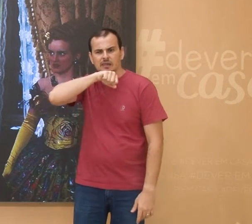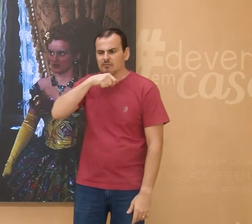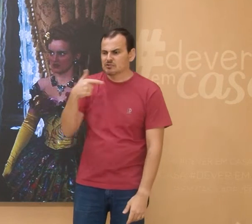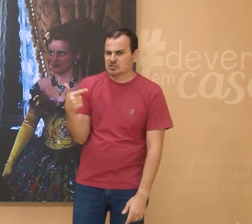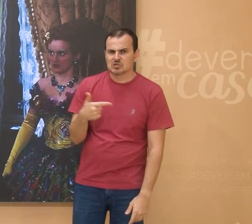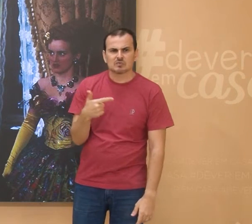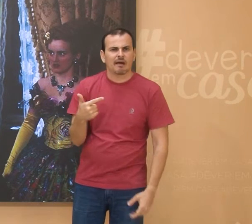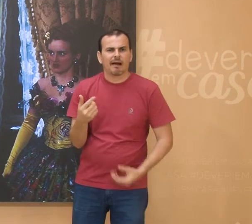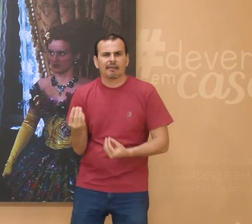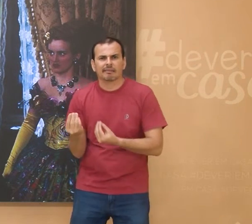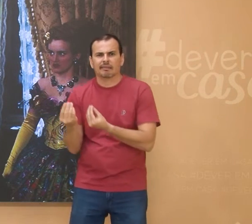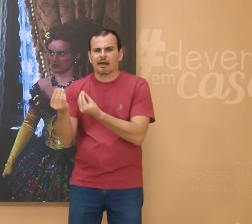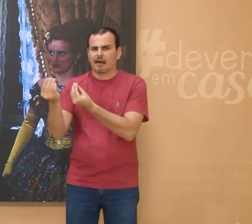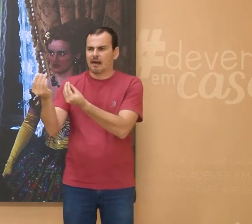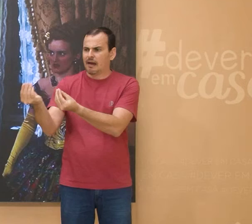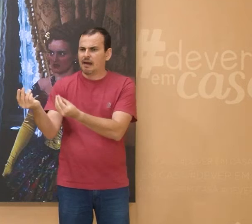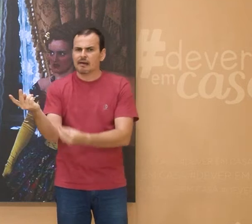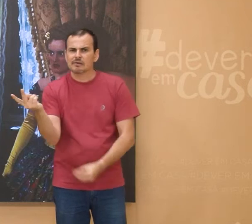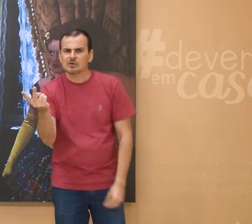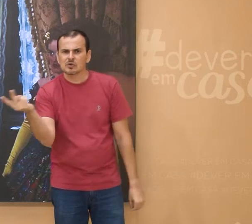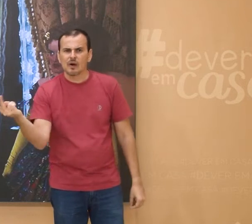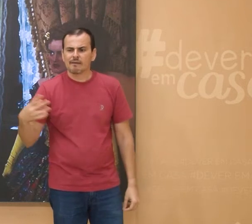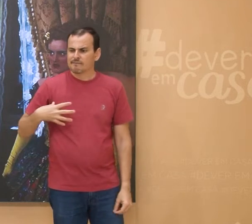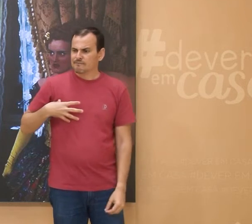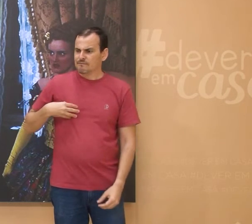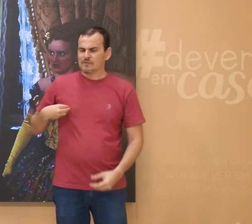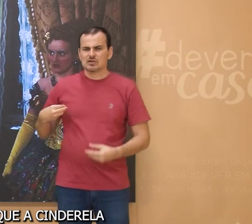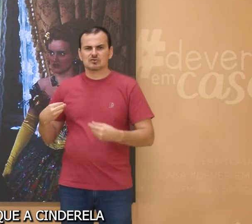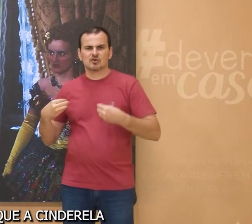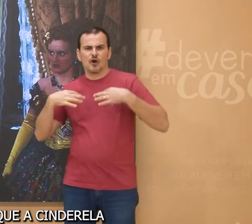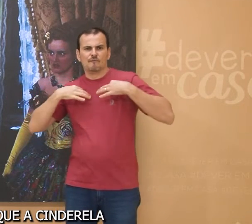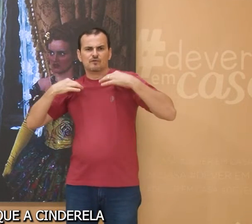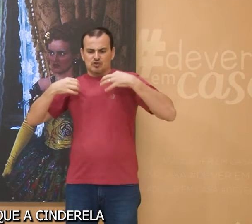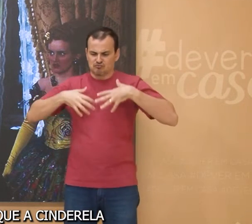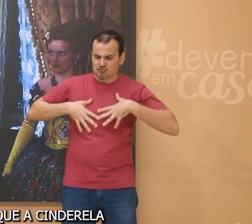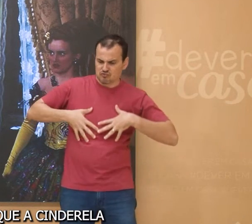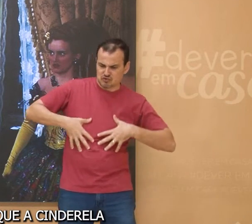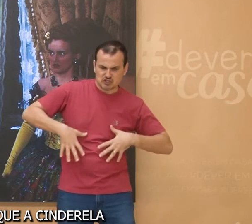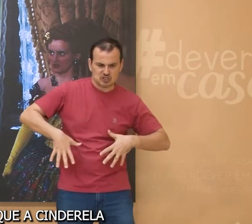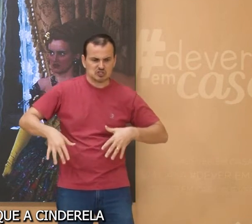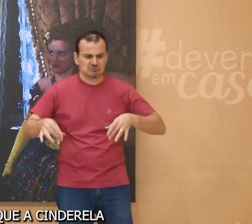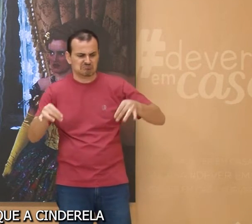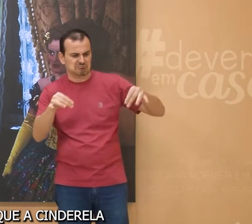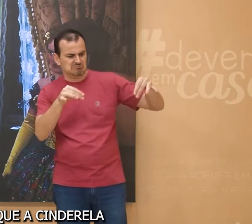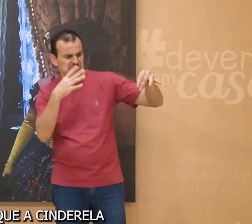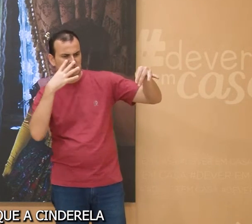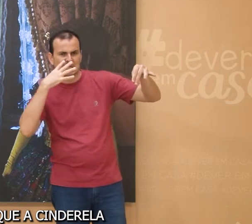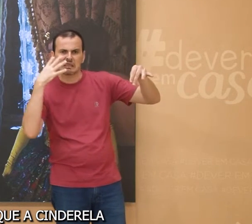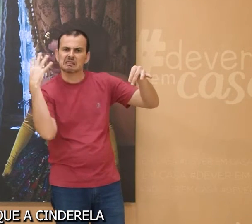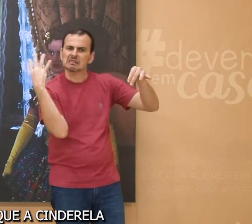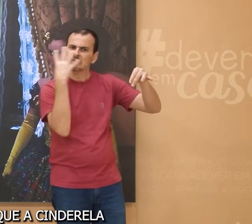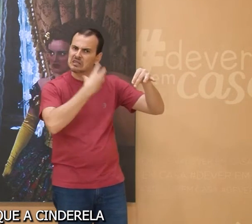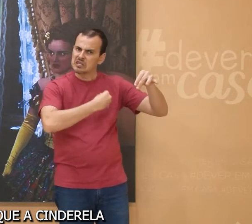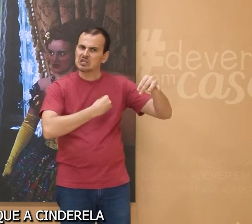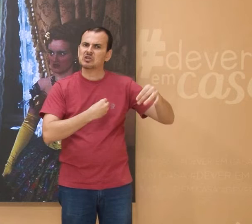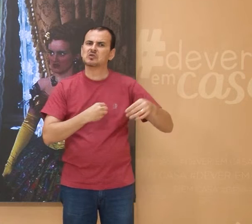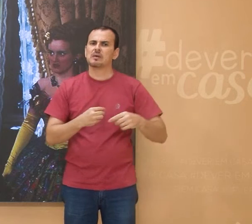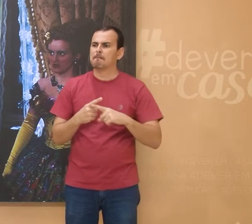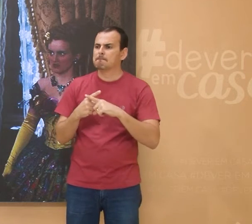as filhas com lindos vestidos, mas não permitiu que a Cinderela fosse.